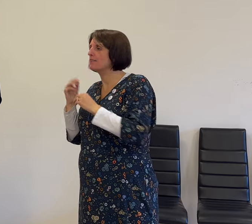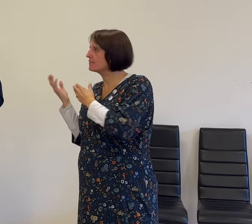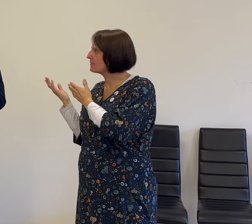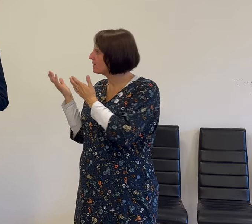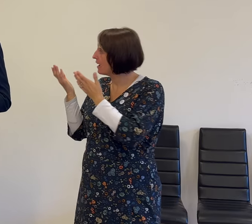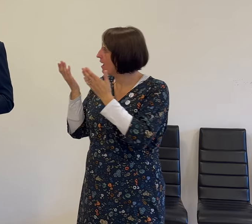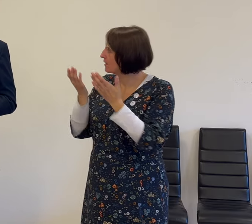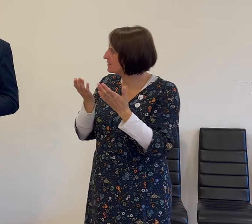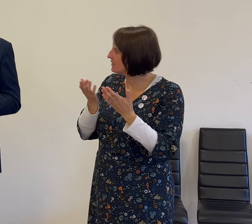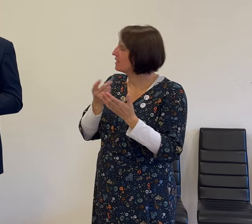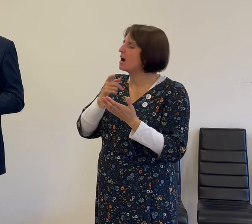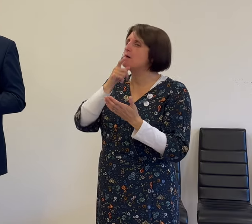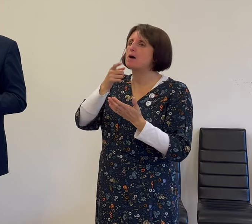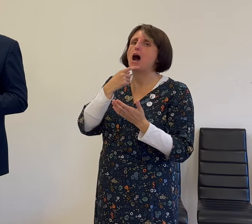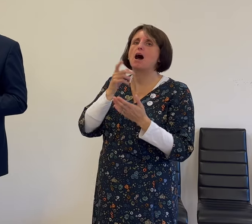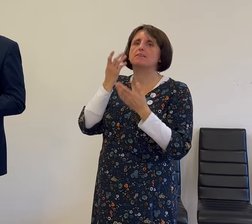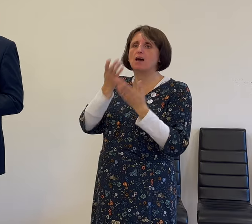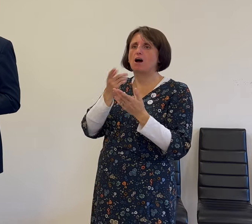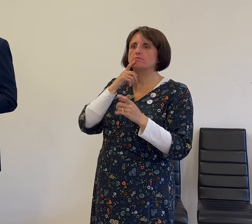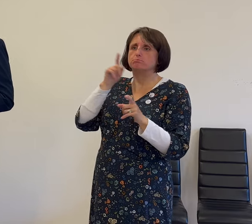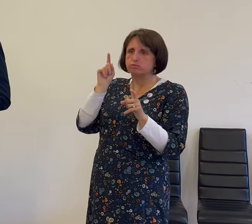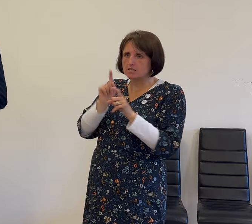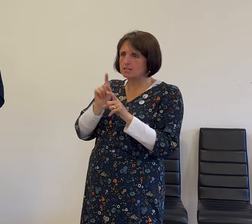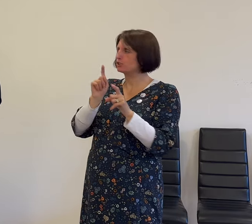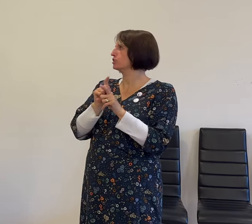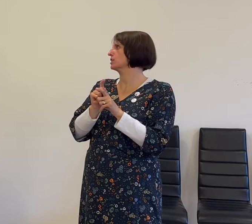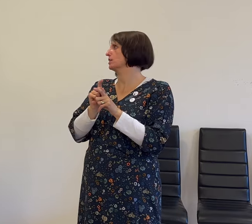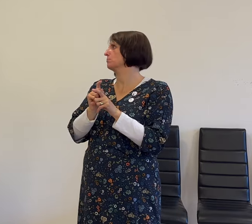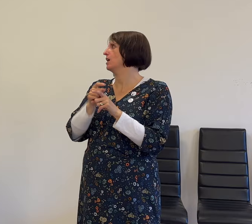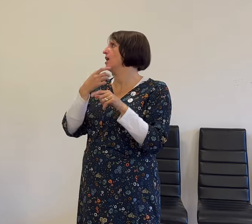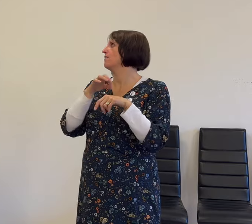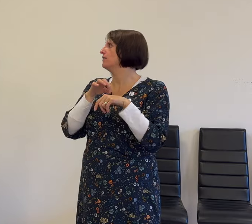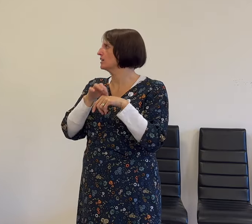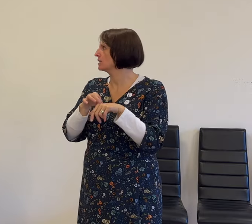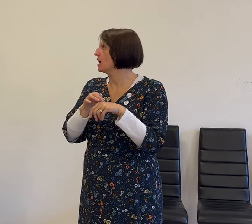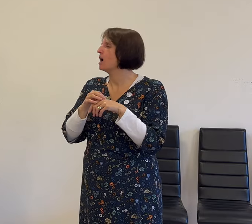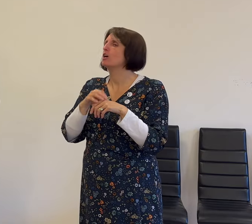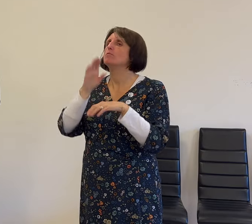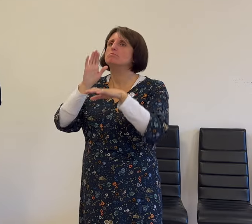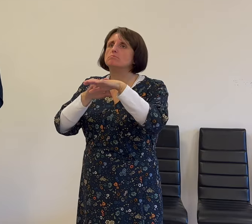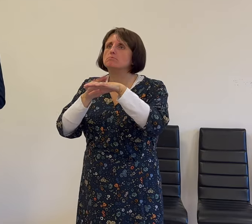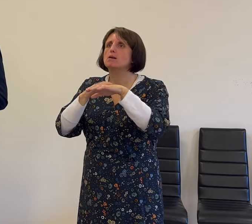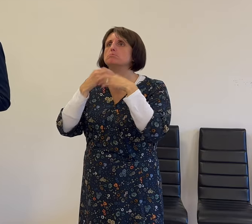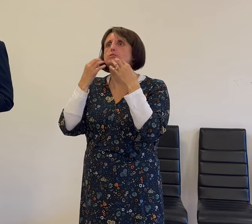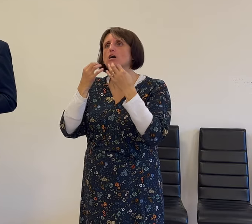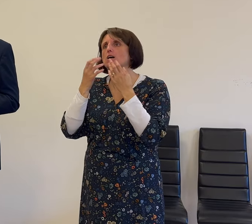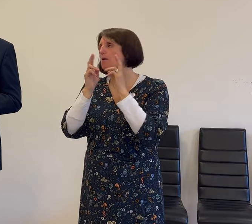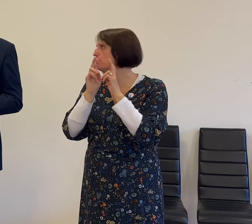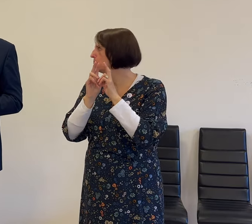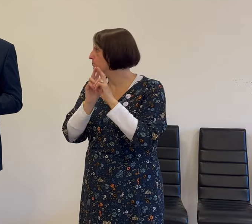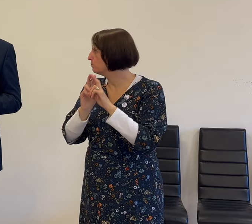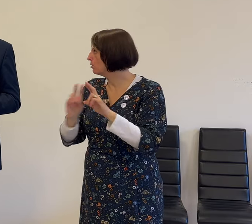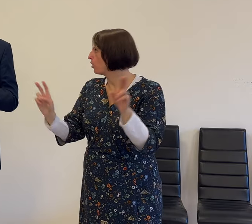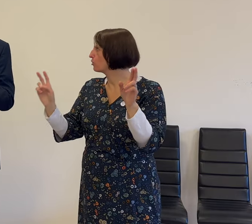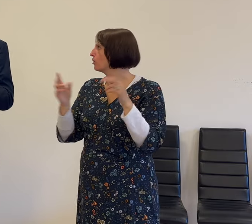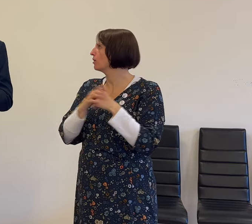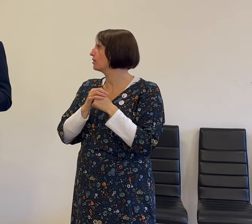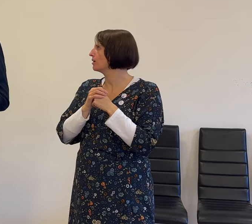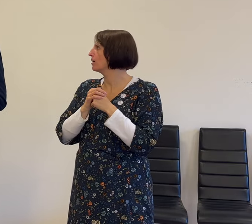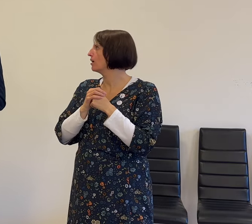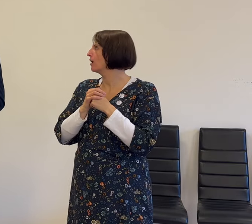jaké zásoby dát bratrům, jakou pozornost věnovat veliteli šiku, aby jim tam tu vojnu nějak